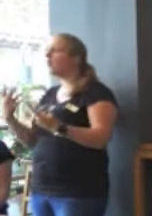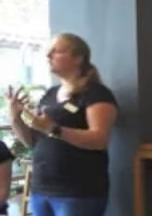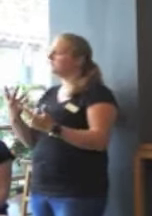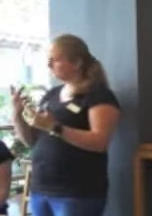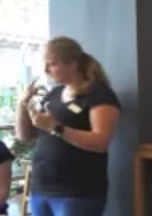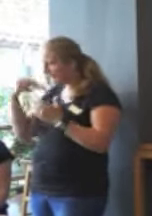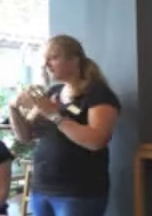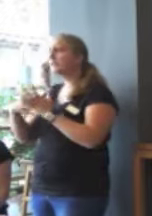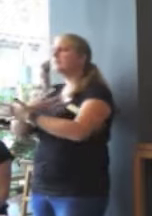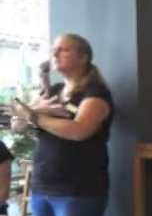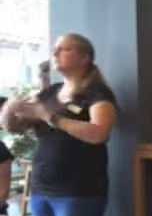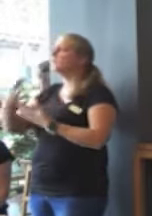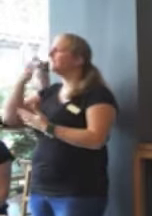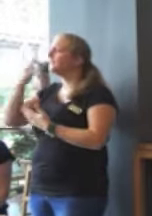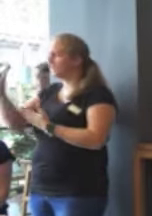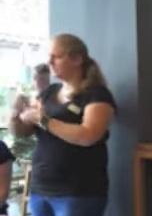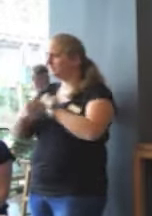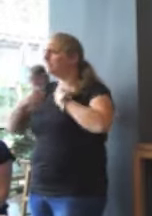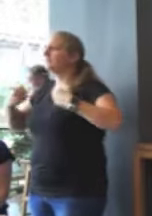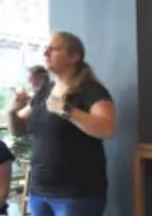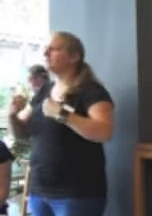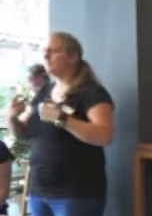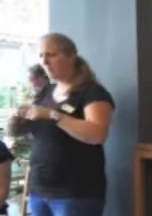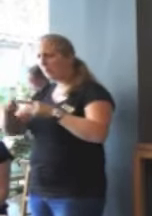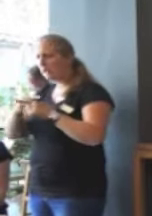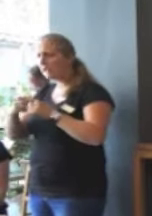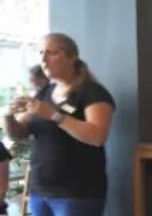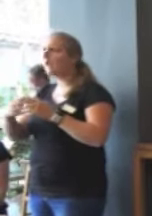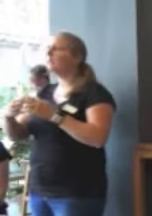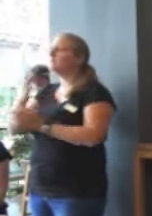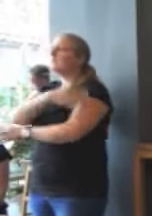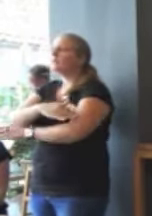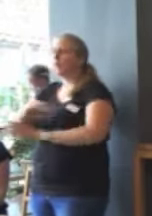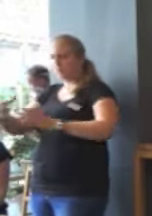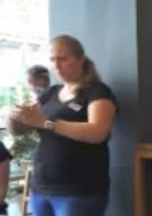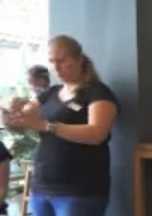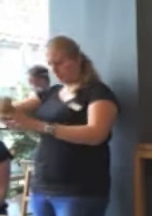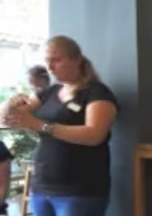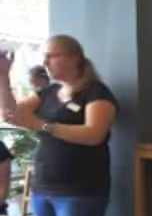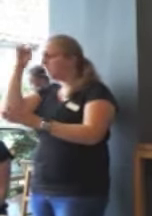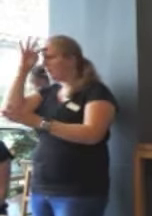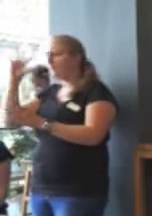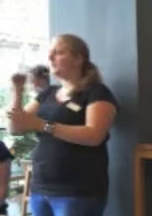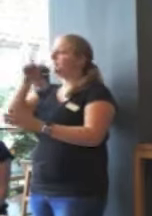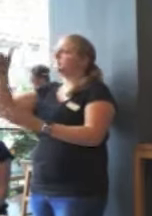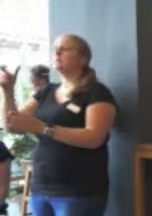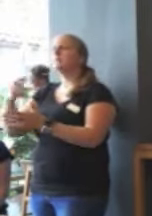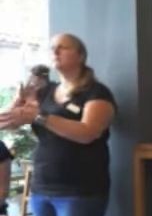säga olika personalgrupper svårigheter att uttrycka sig på svenska och kommunicera.